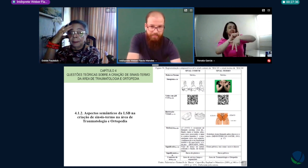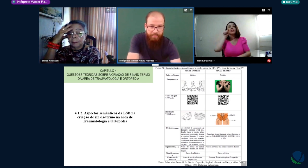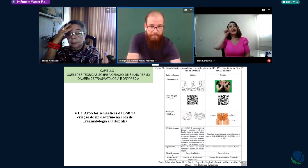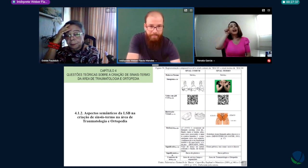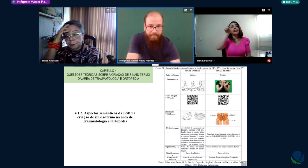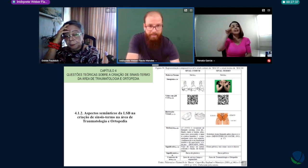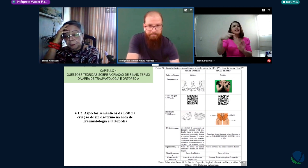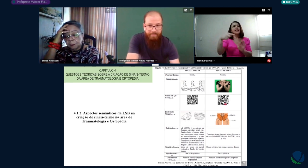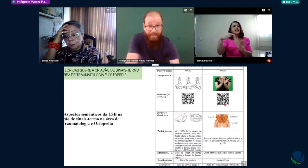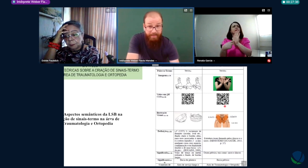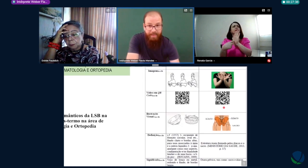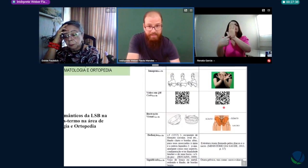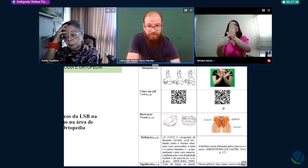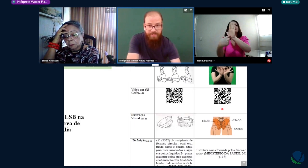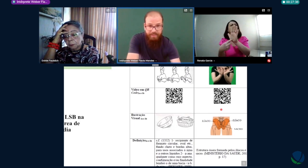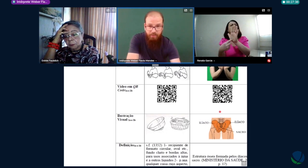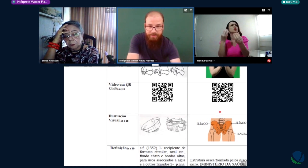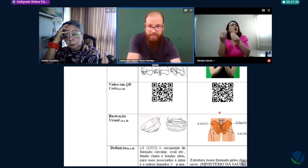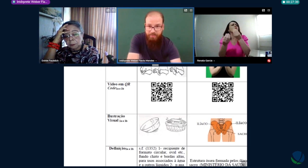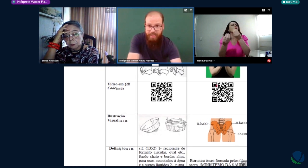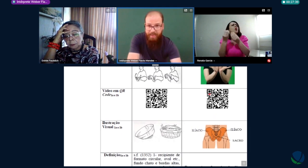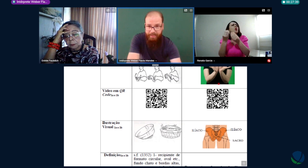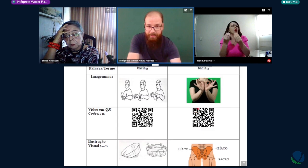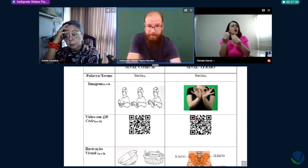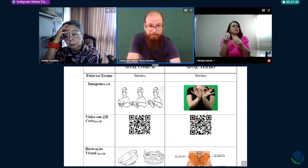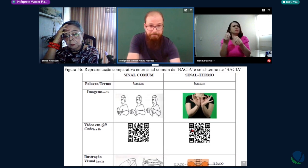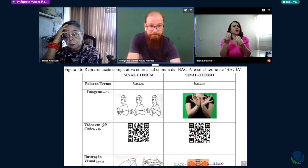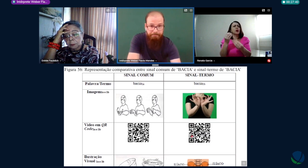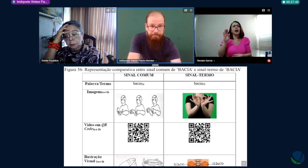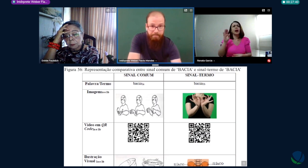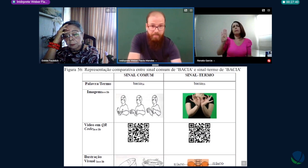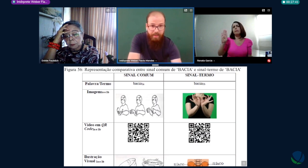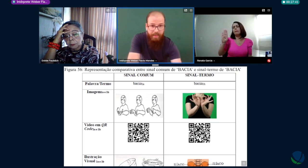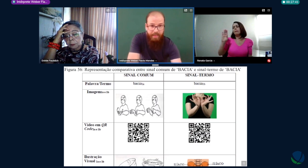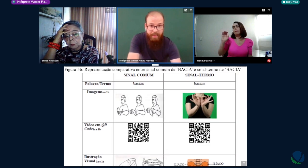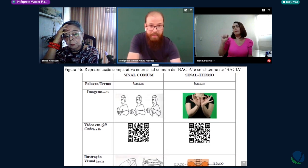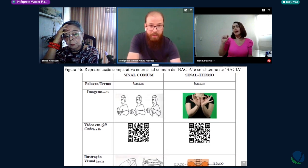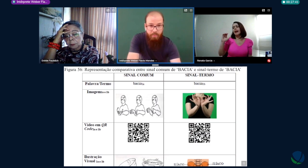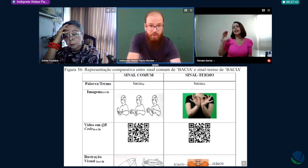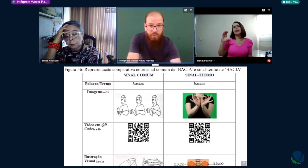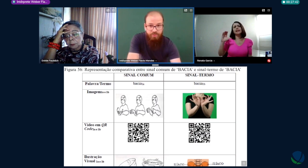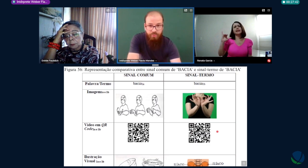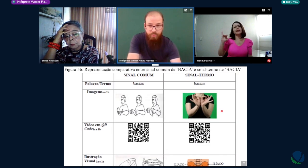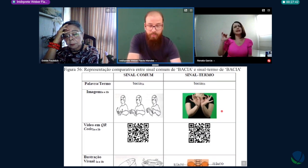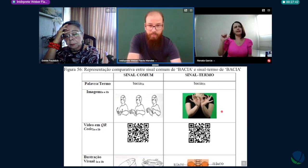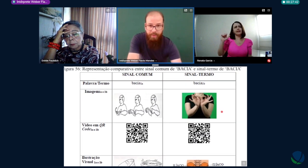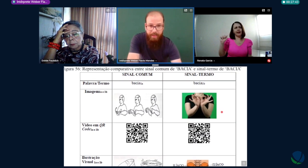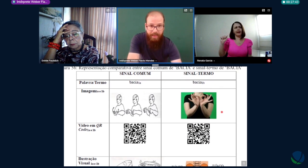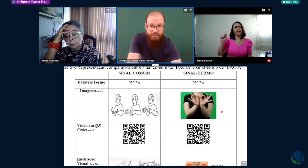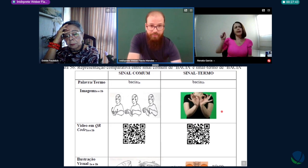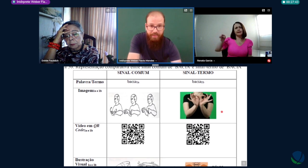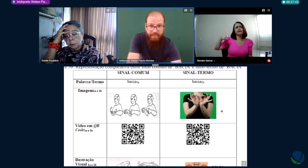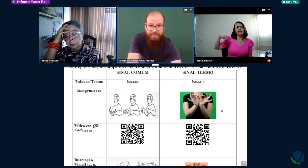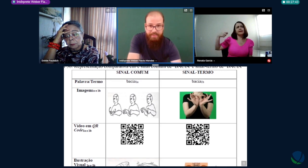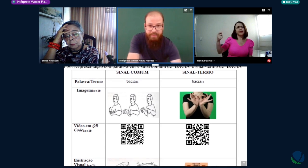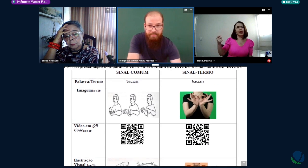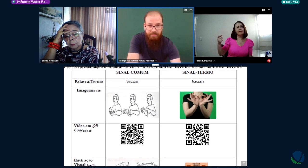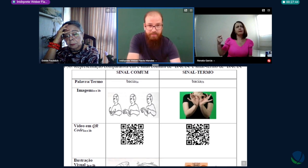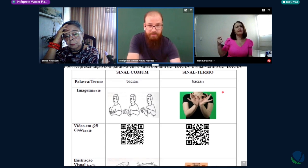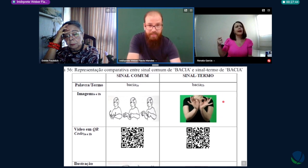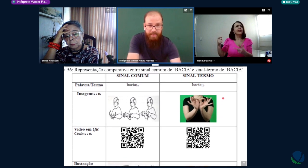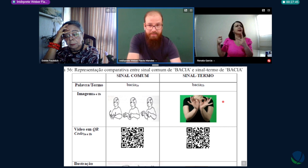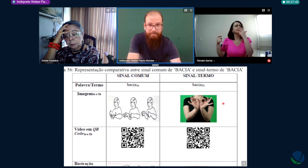brasileira na criação de sinal-termo na área, né? E aí eu mostro a